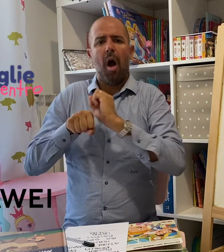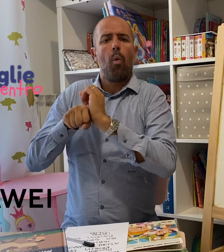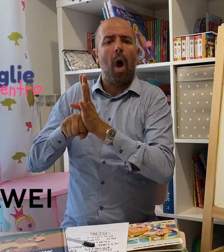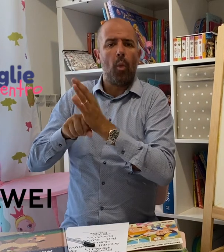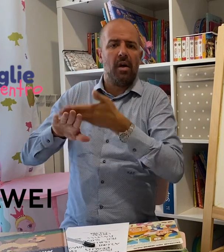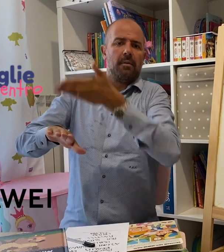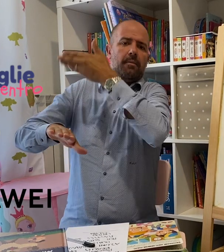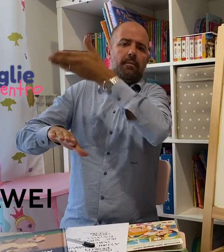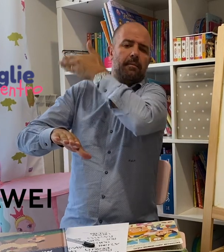vorrei